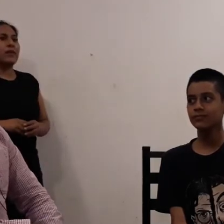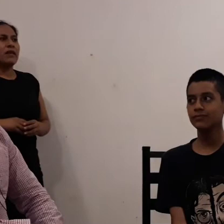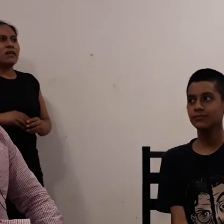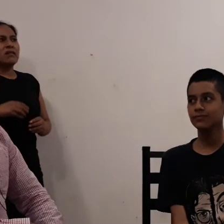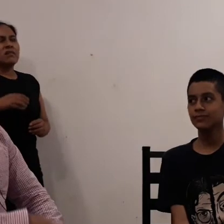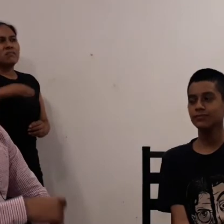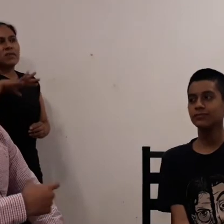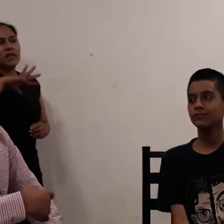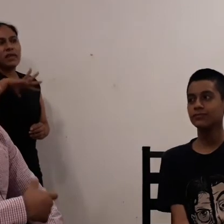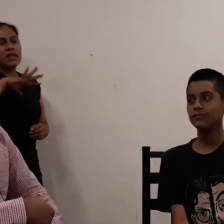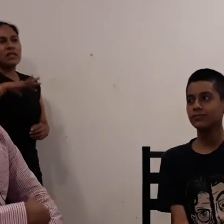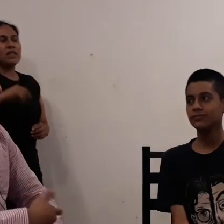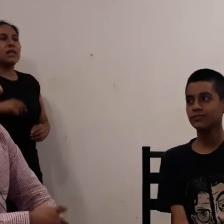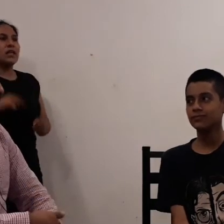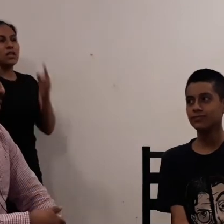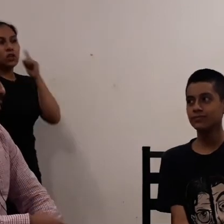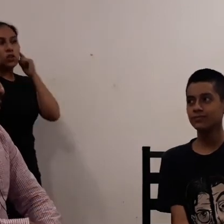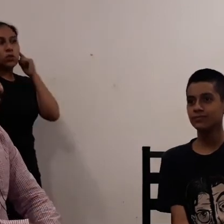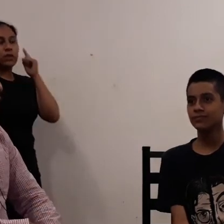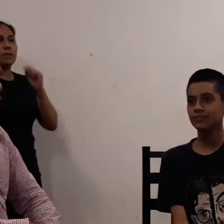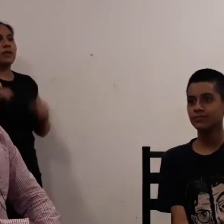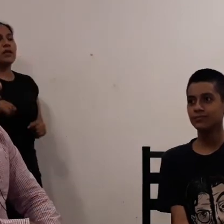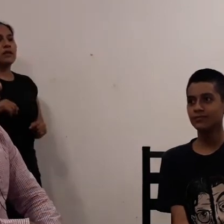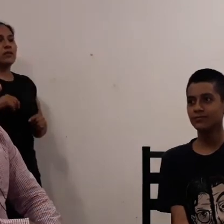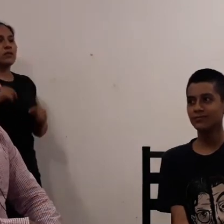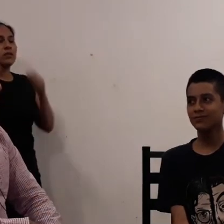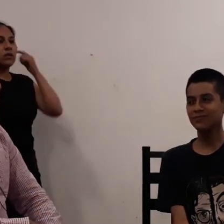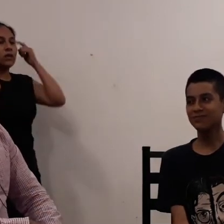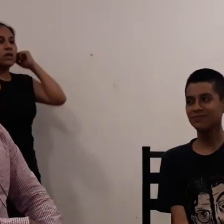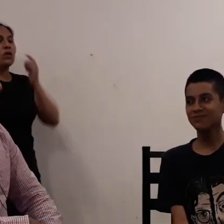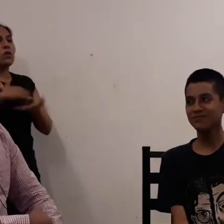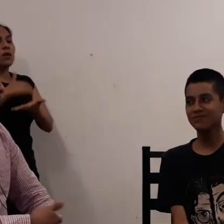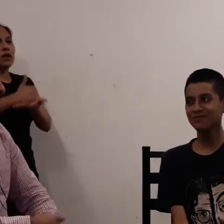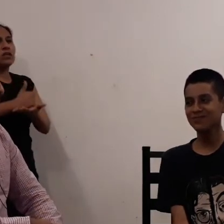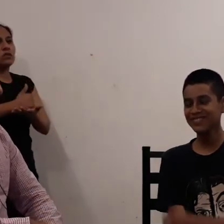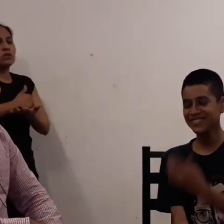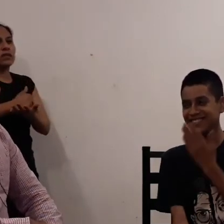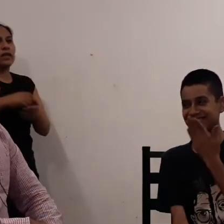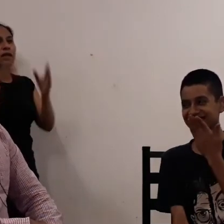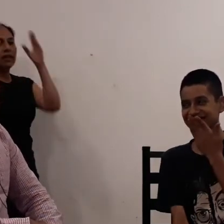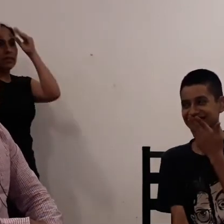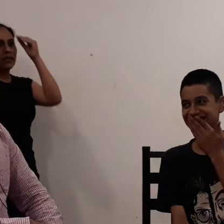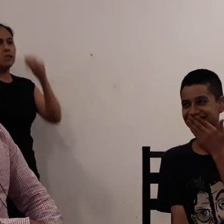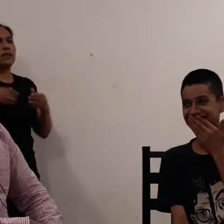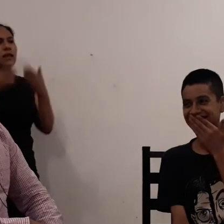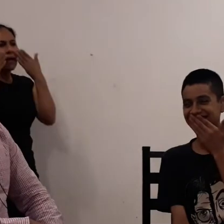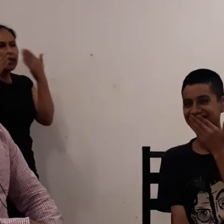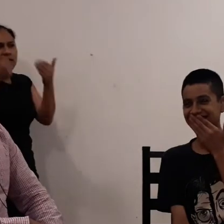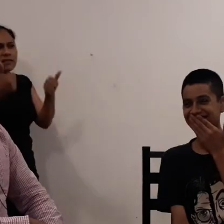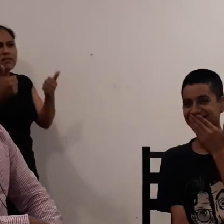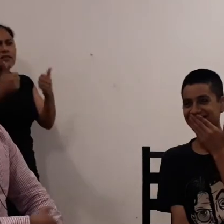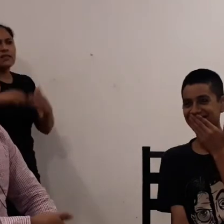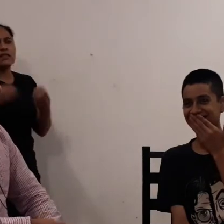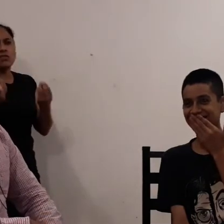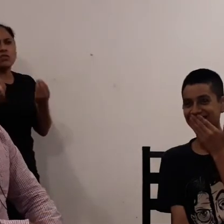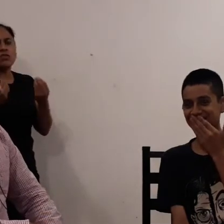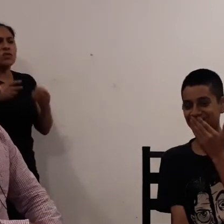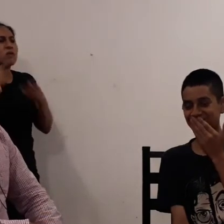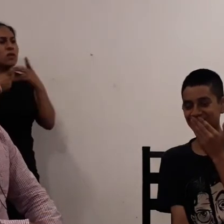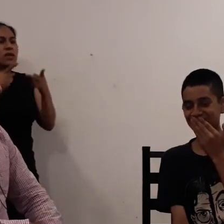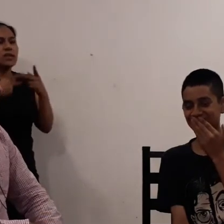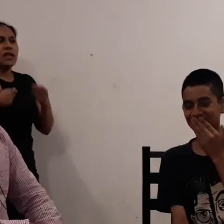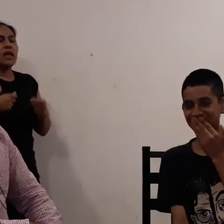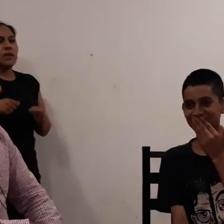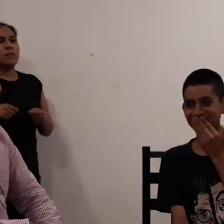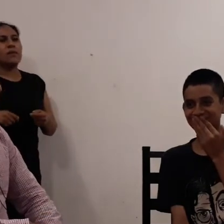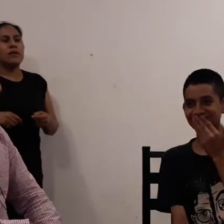de tener los 2 aparatos auditivos, lo que lo ayudan a entender mucho de lo que se habla con él